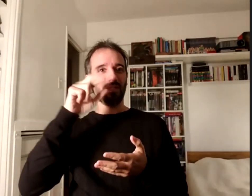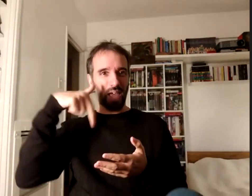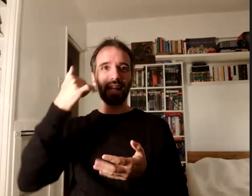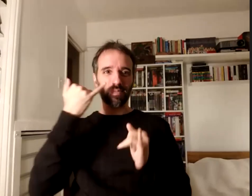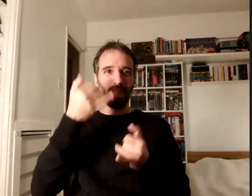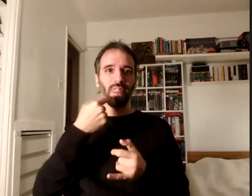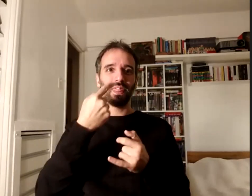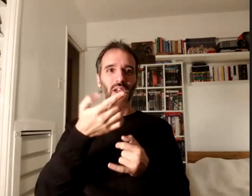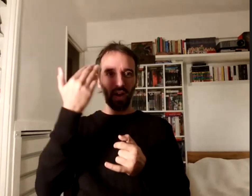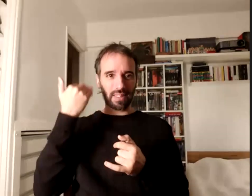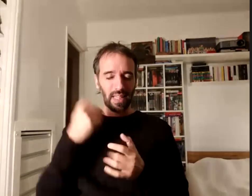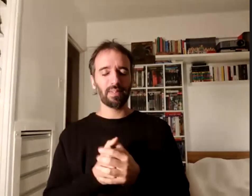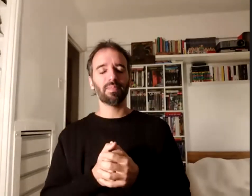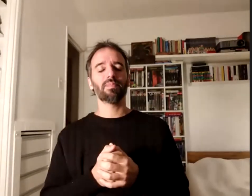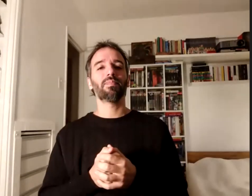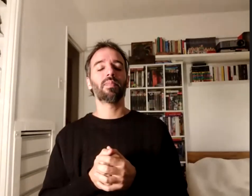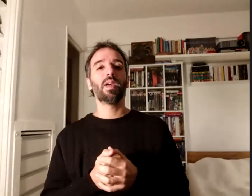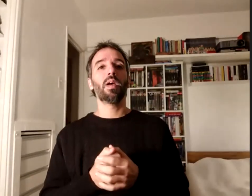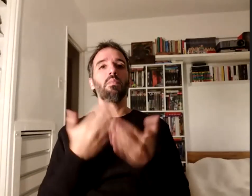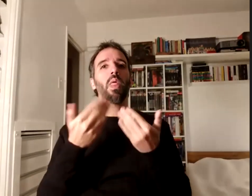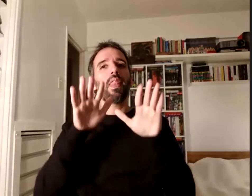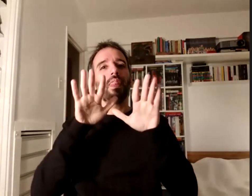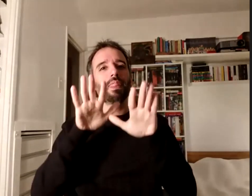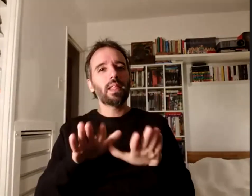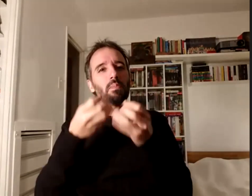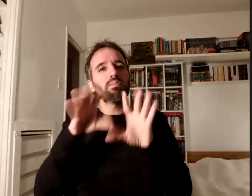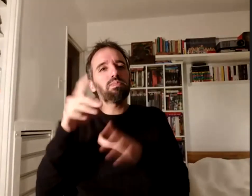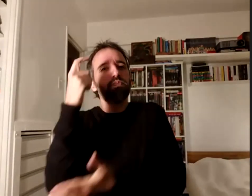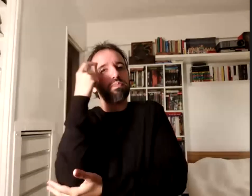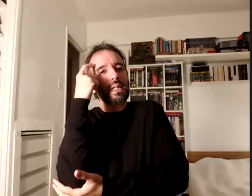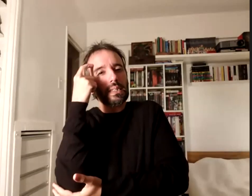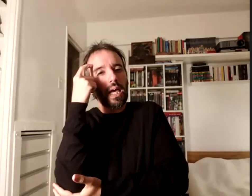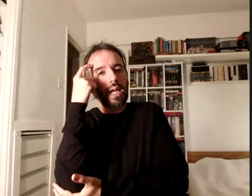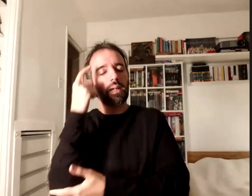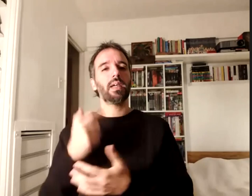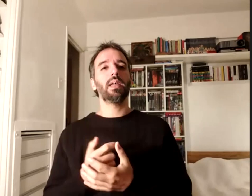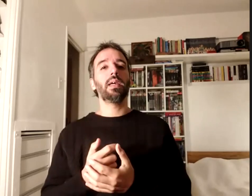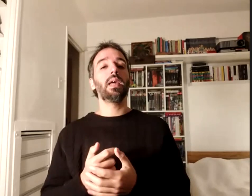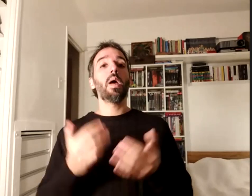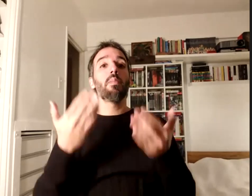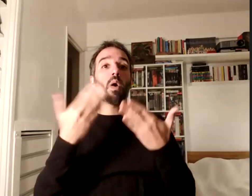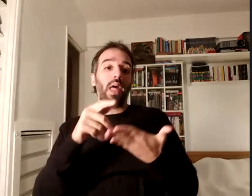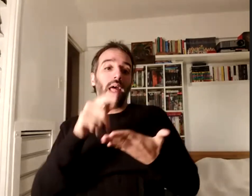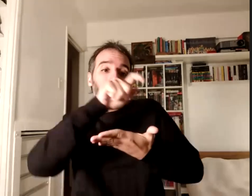un poco detenerse a pensar, poder redactar, escribir